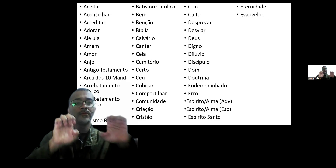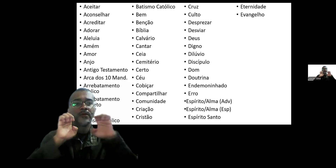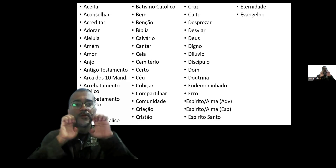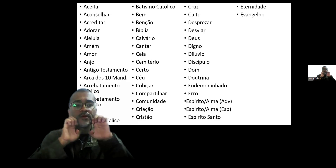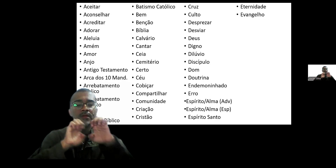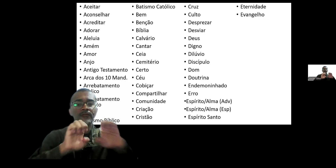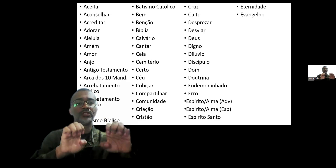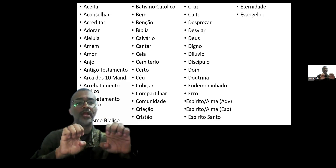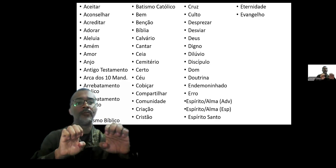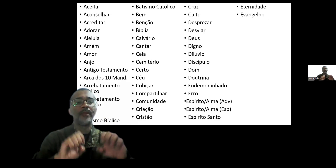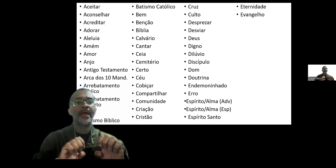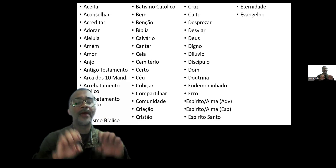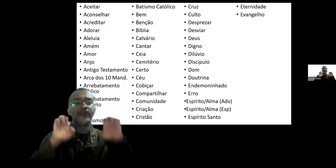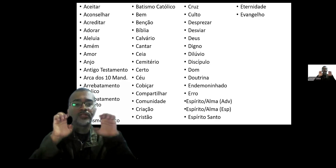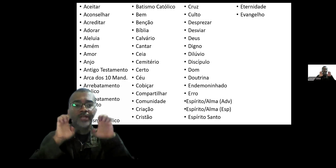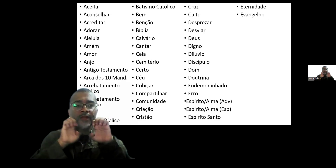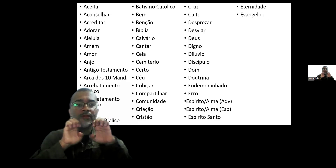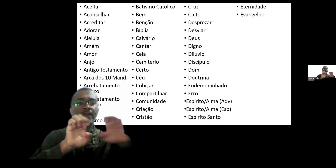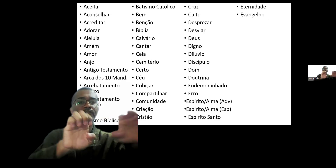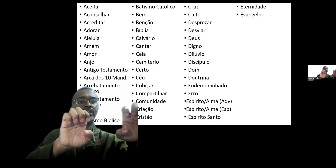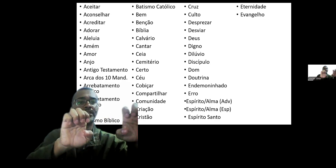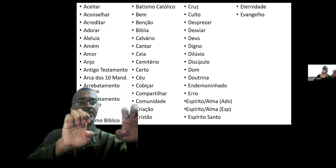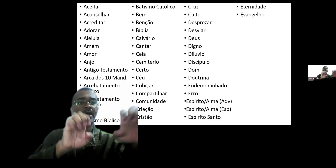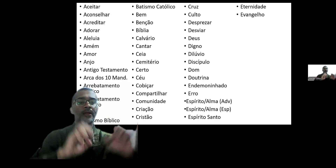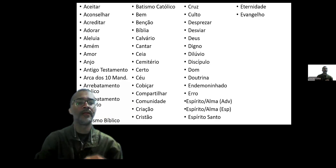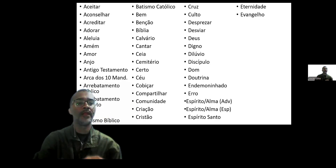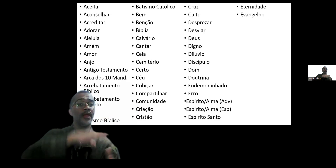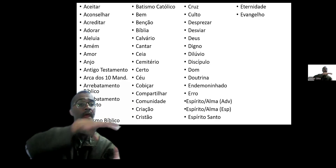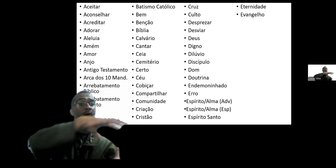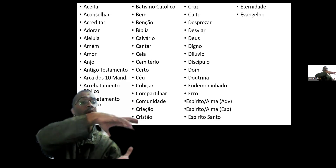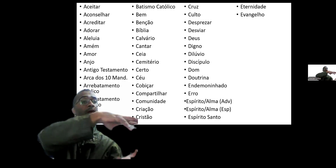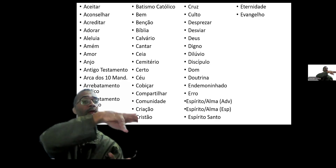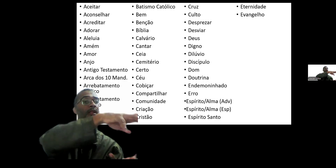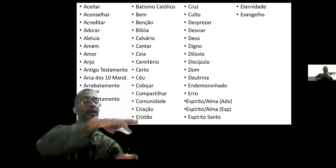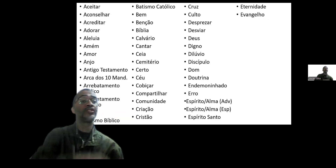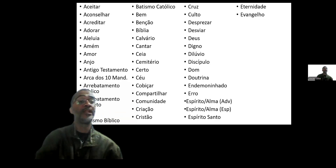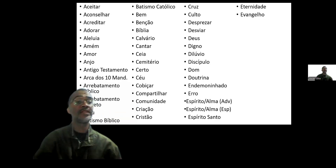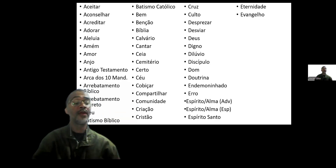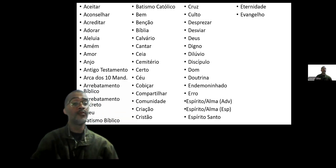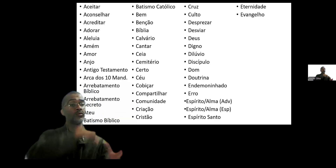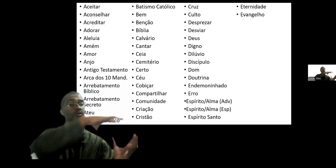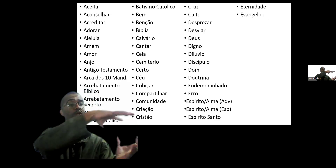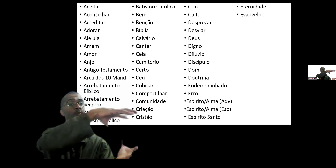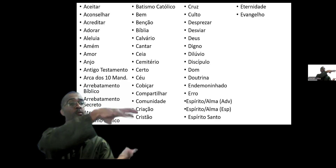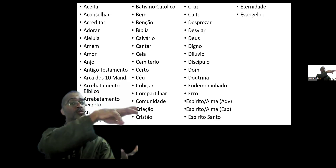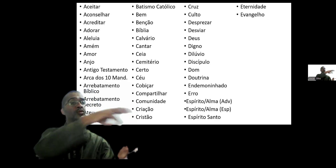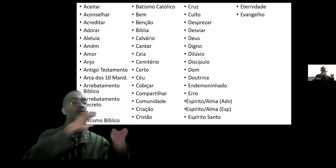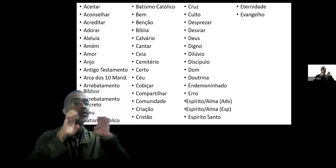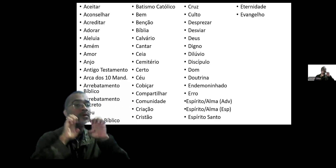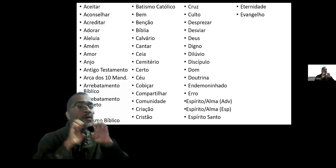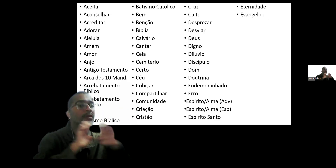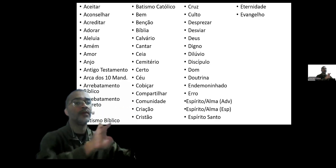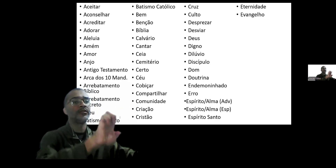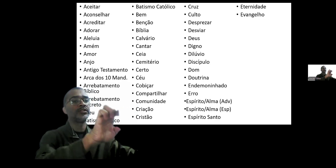evangelho, evangelho. Pregar o evangelho, evangelizar, né? Evangelizar o mundo. Então, o